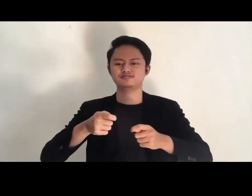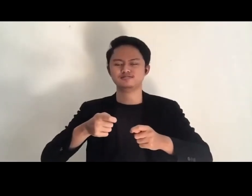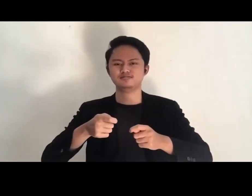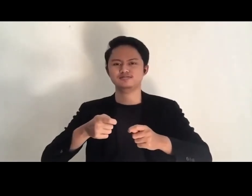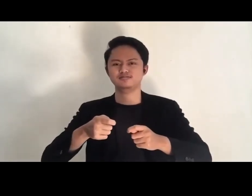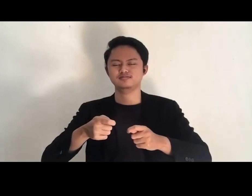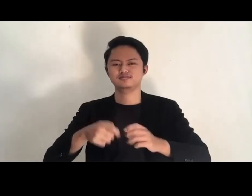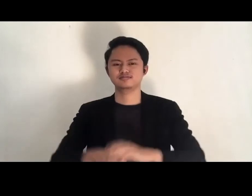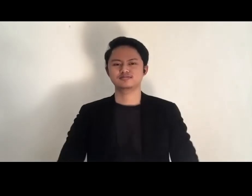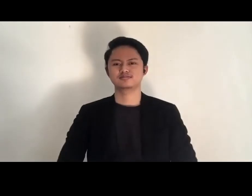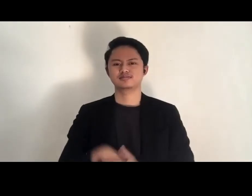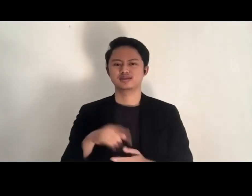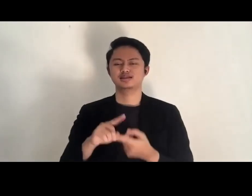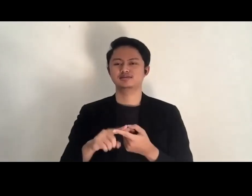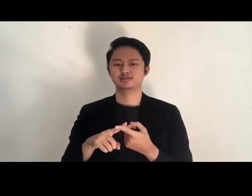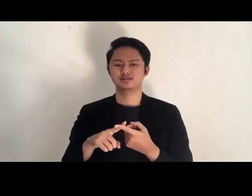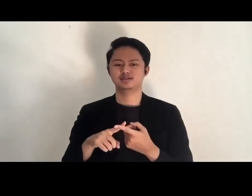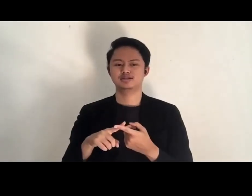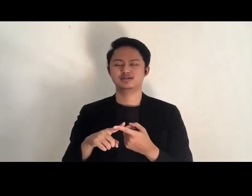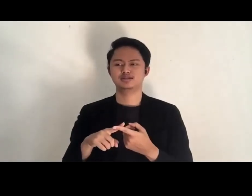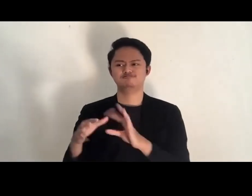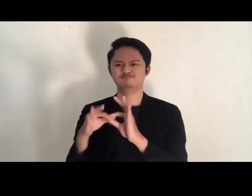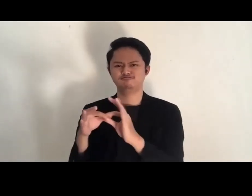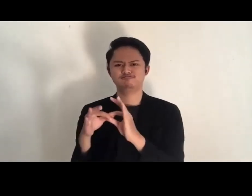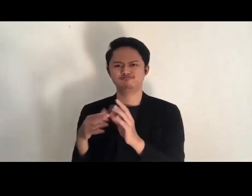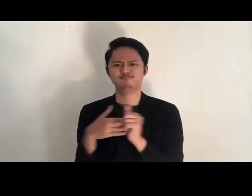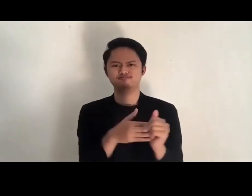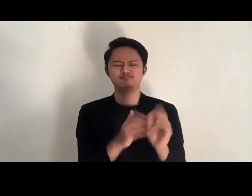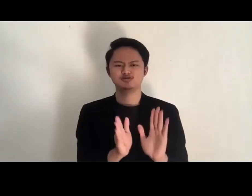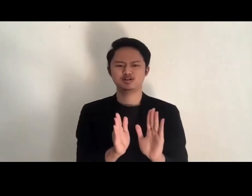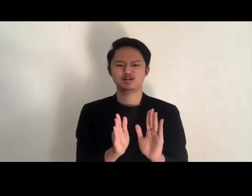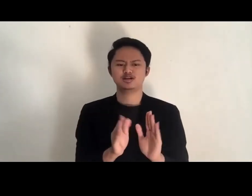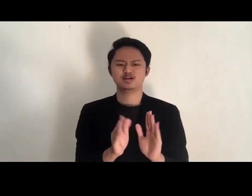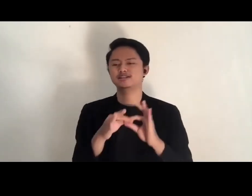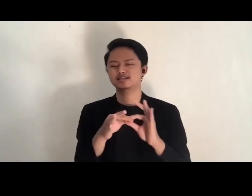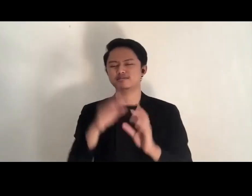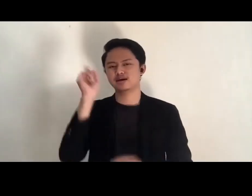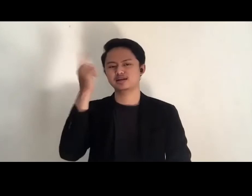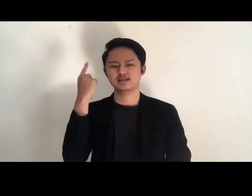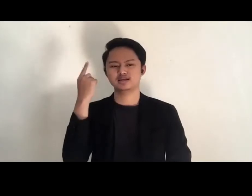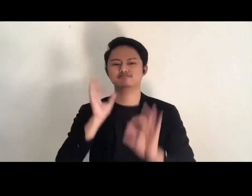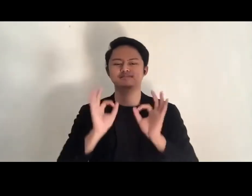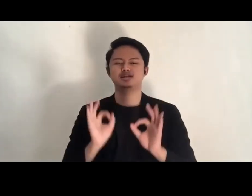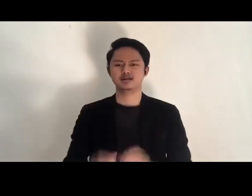dituntun oleh kawan-kawan dari mitra yang ada bekerjasama dengan kami dinas pendidikan.